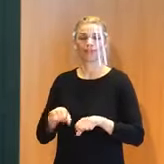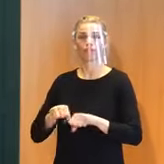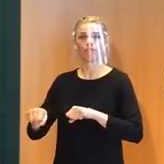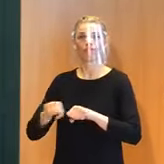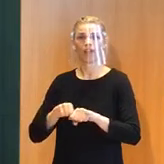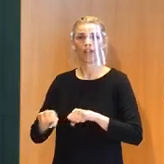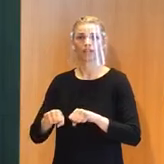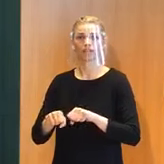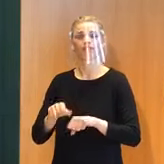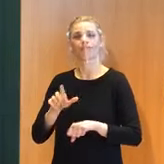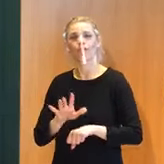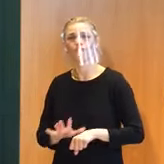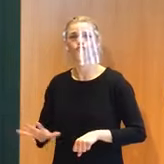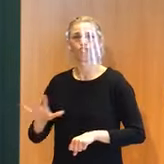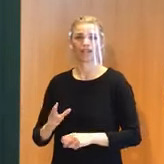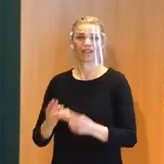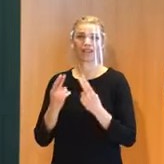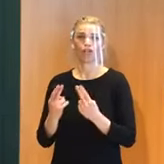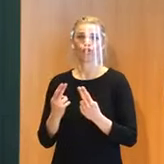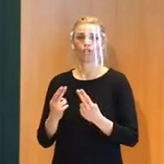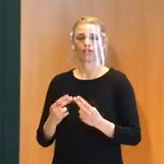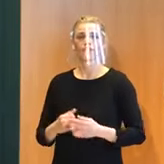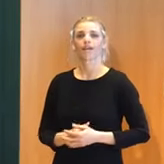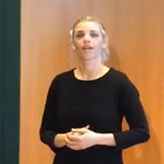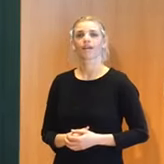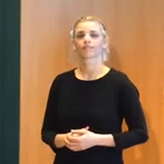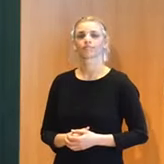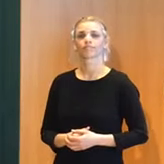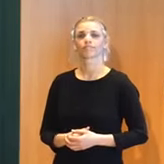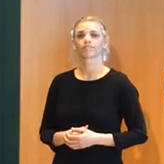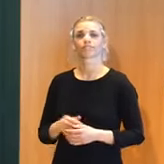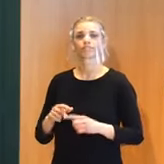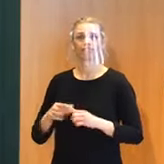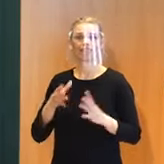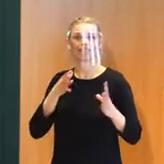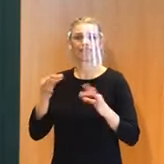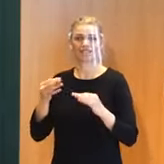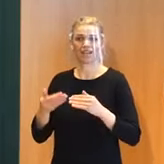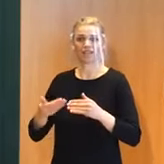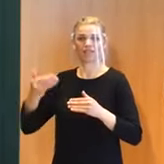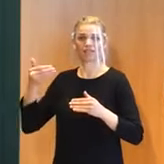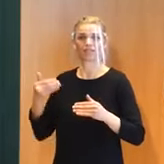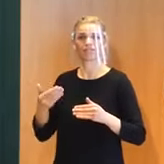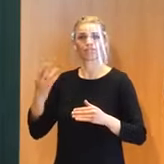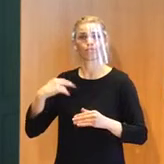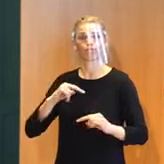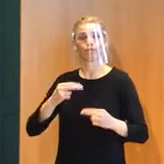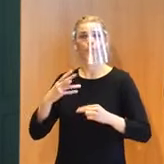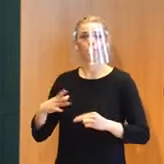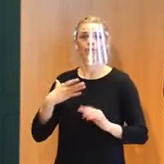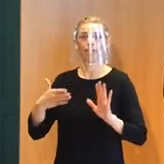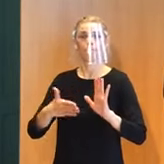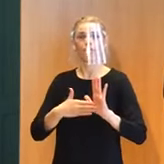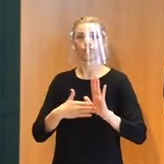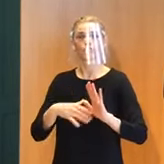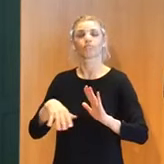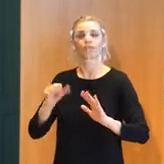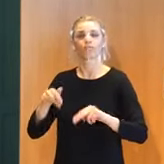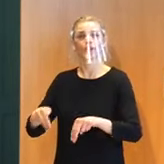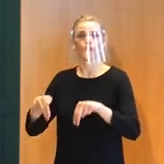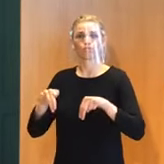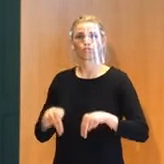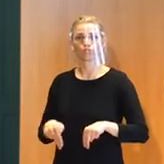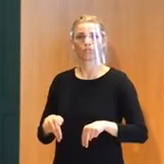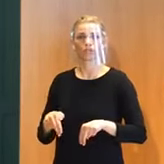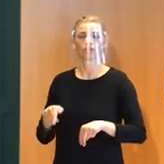v podstate vo všetkých hodnoteniach. Pred 10 dňami sme vyzvali Igora Matoviča, aby odstúpil